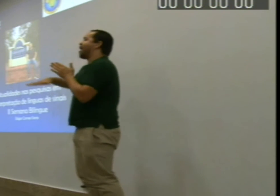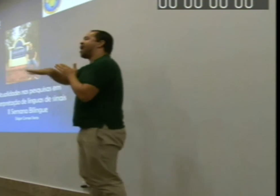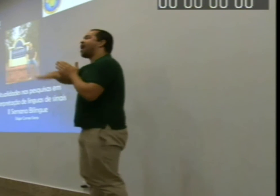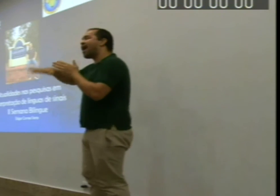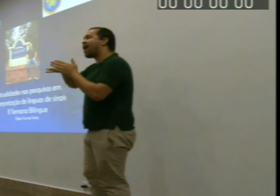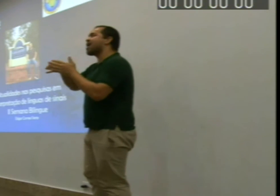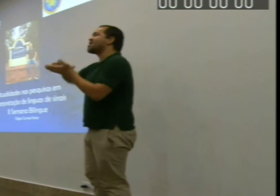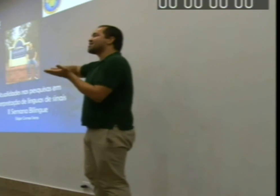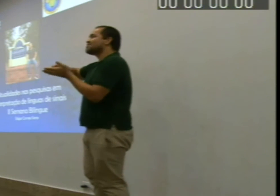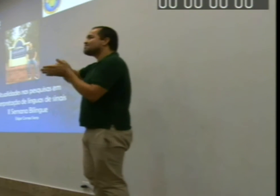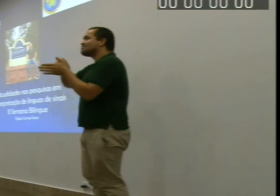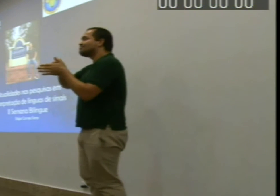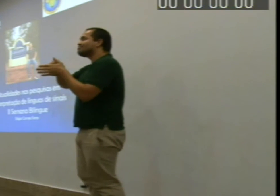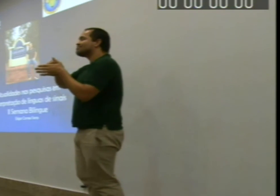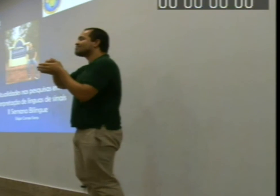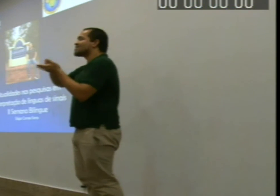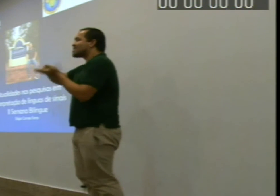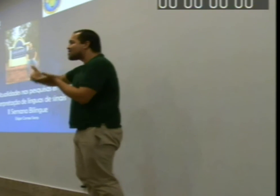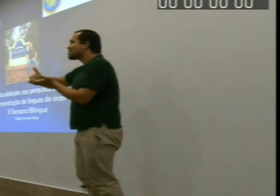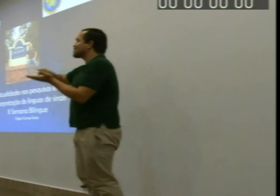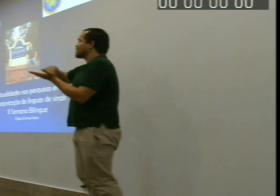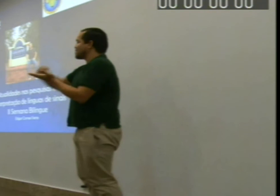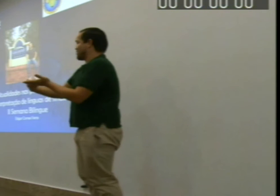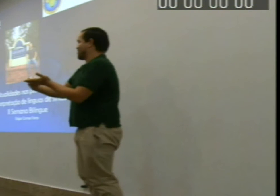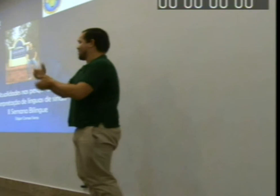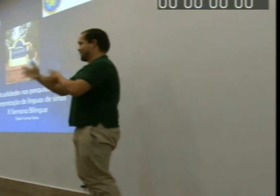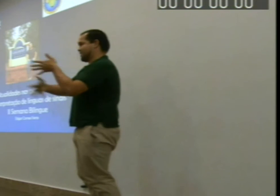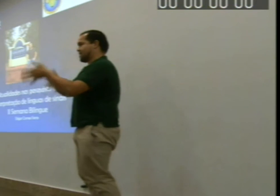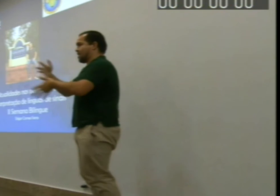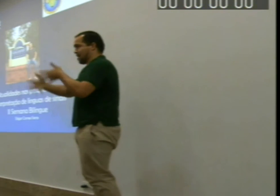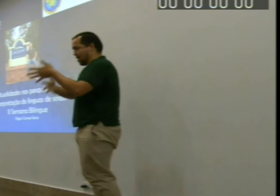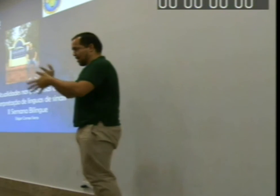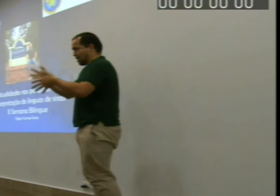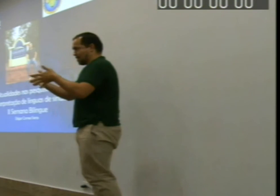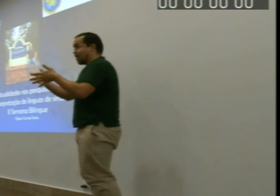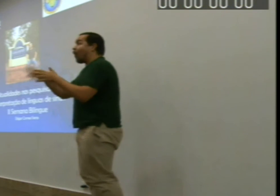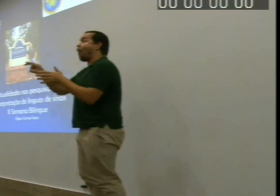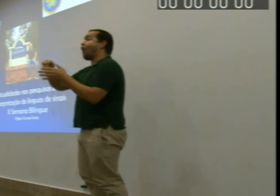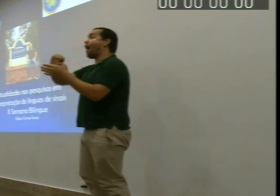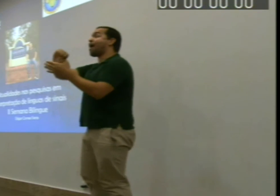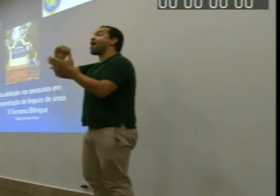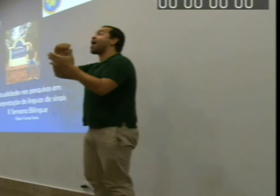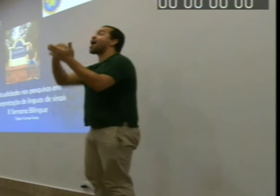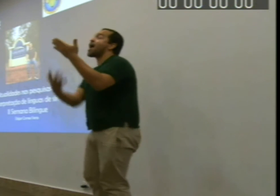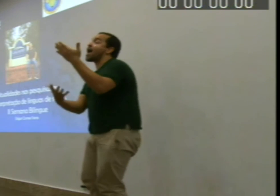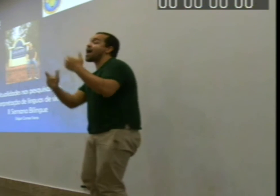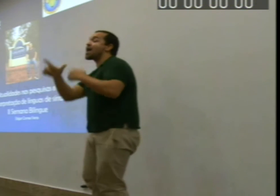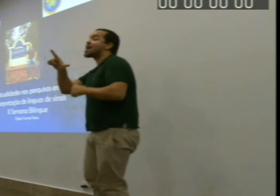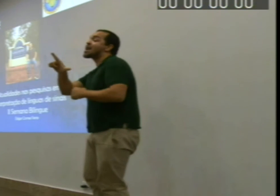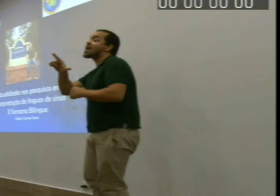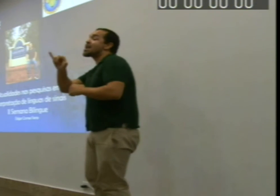as atualidades da pesquisa na área de interpretação e tradução da língua de